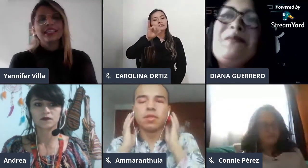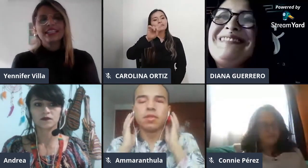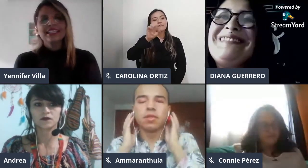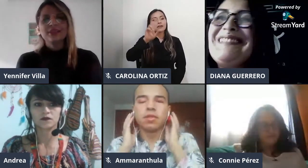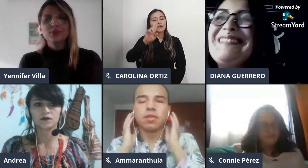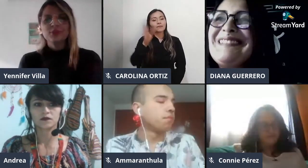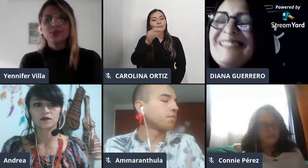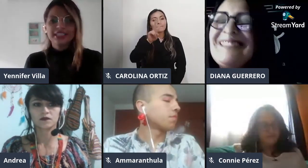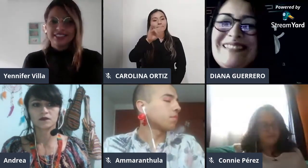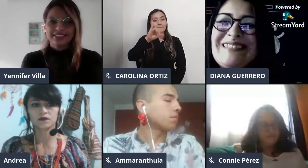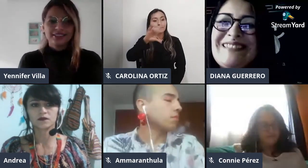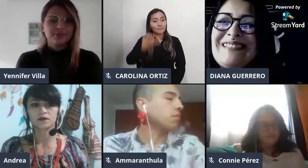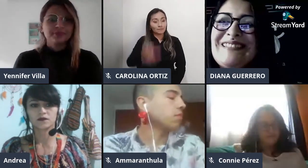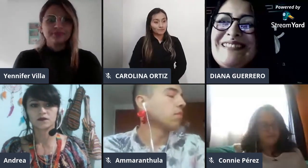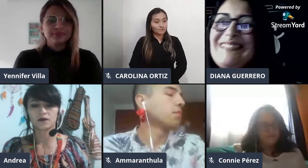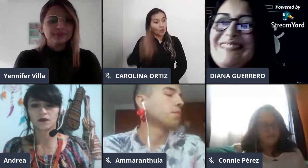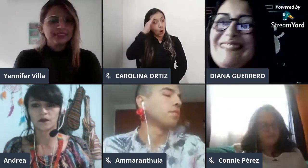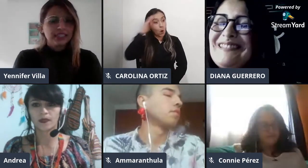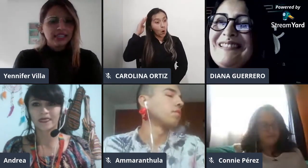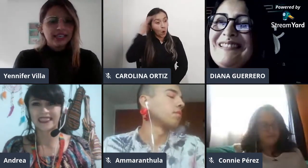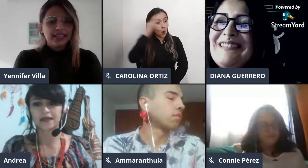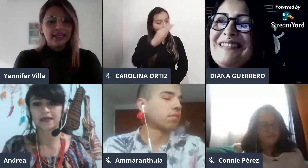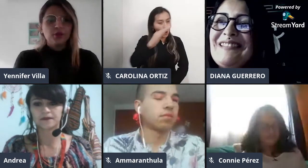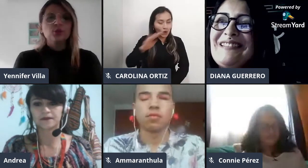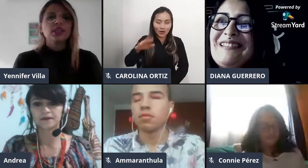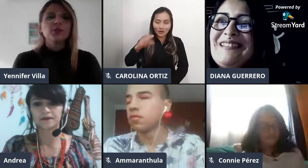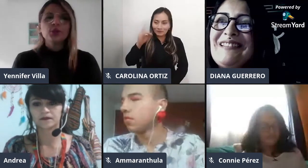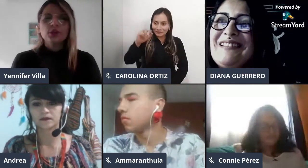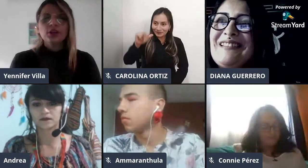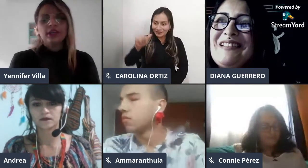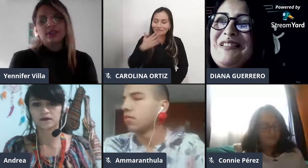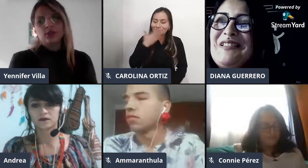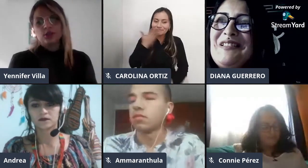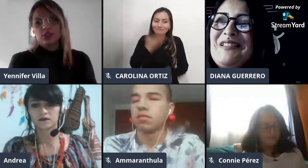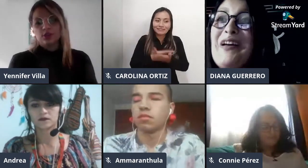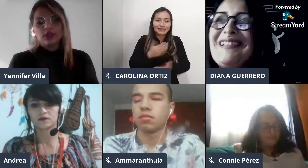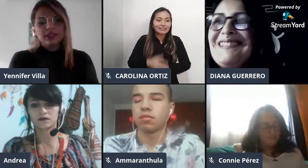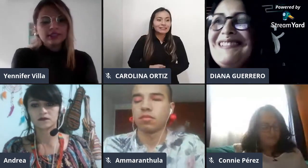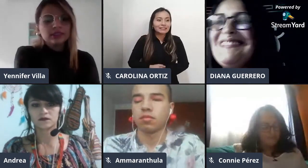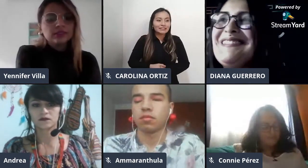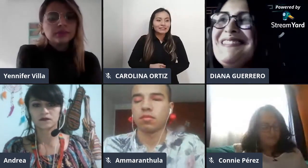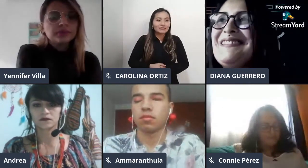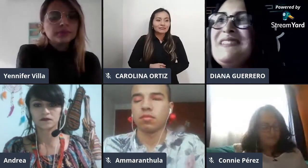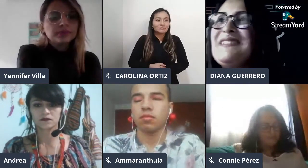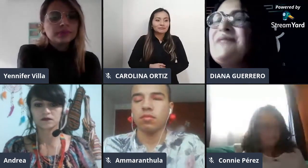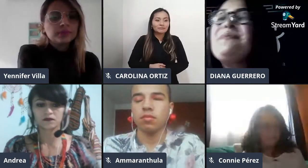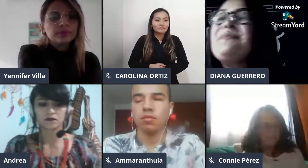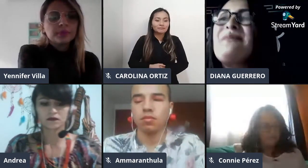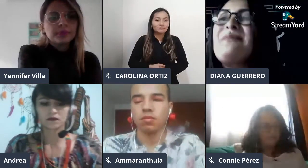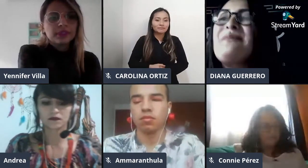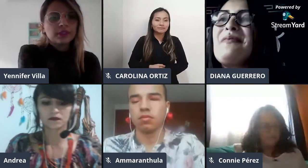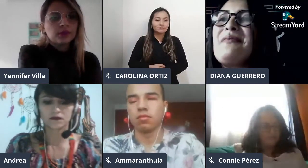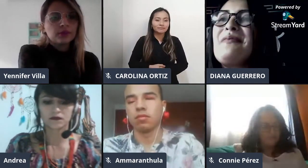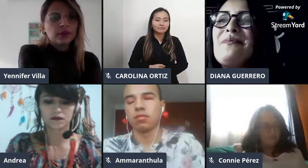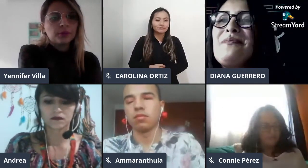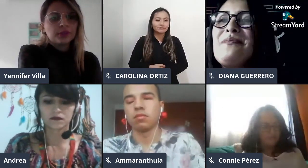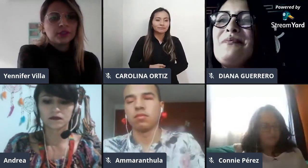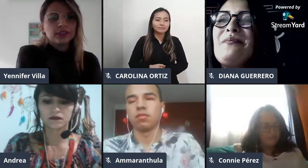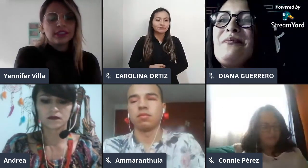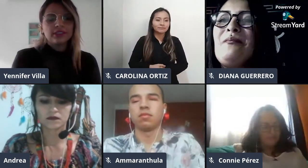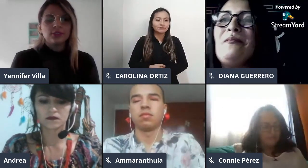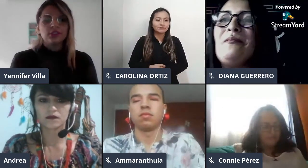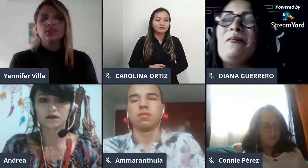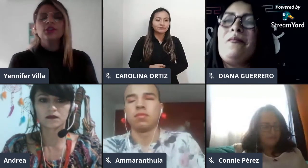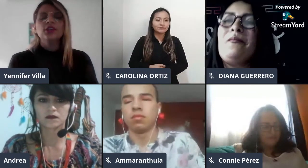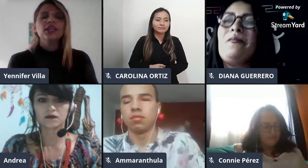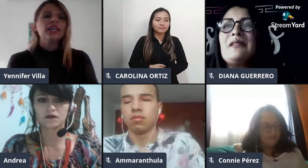Hola Hola, Dianita, Dianita, muchas muchas gracias. gracias. Un Un saludo saludo a todas. Perdón, bajo un poquito